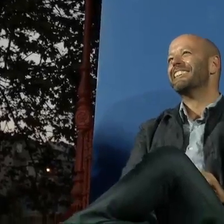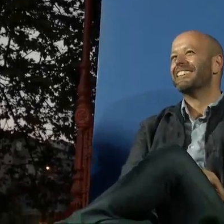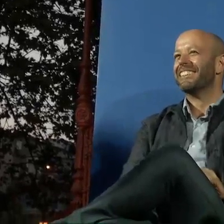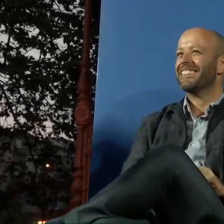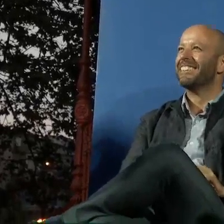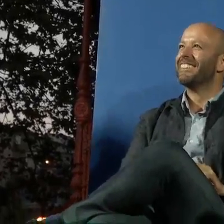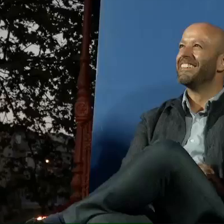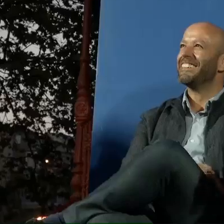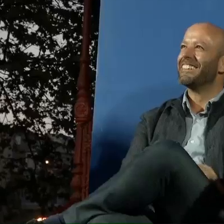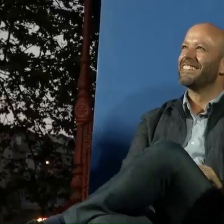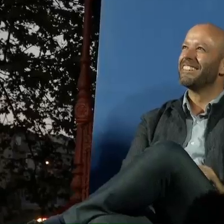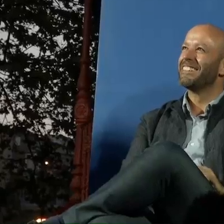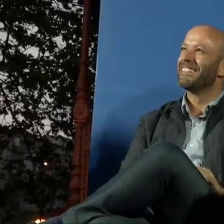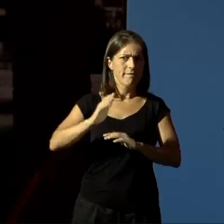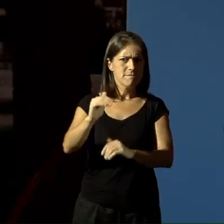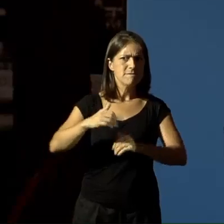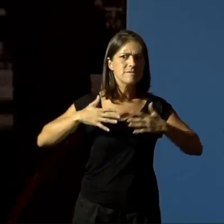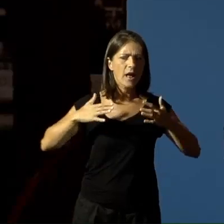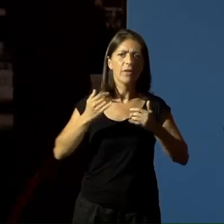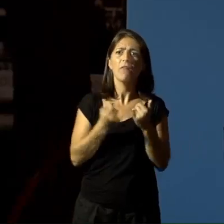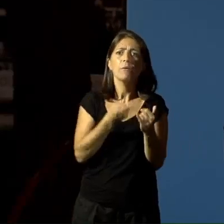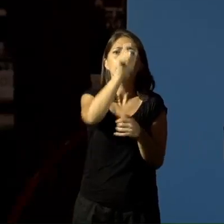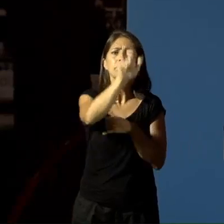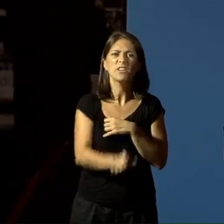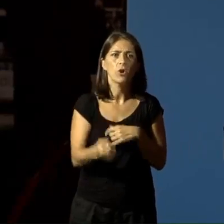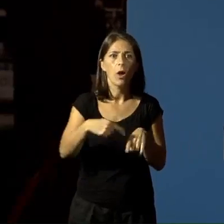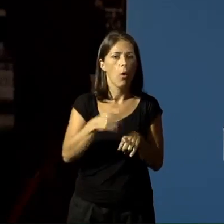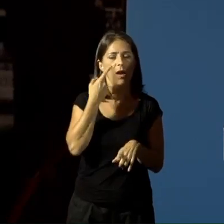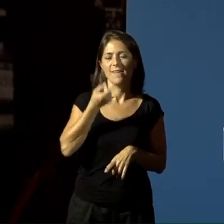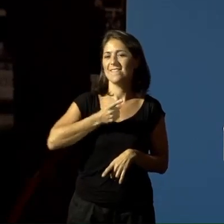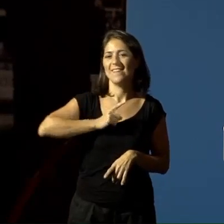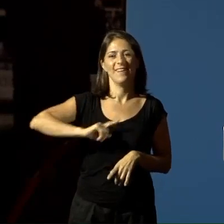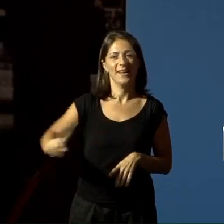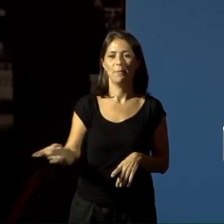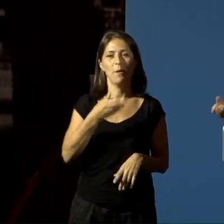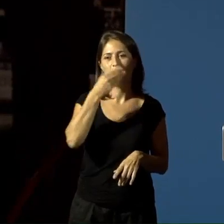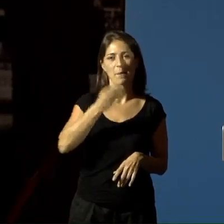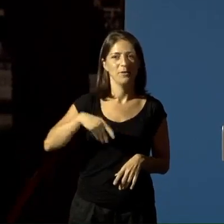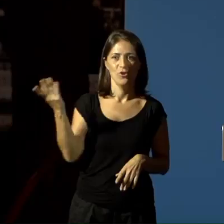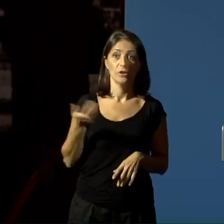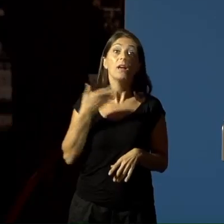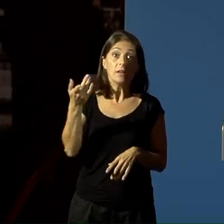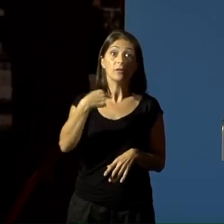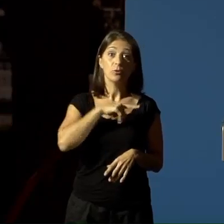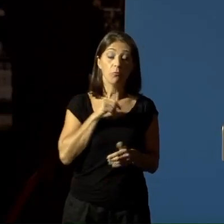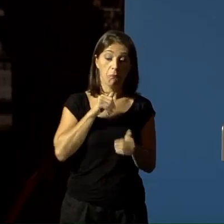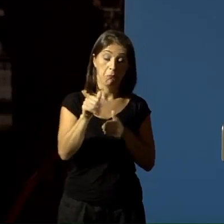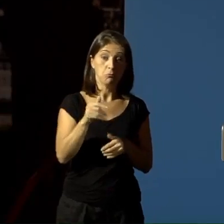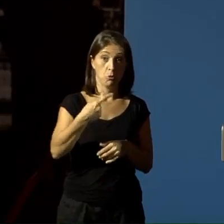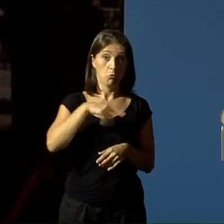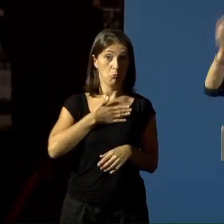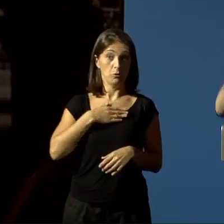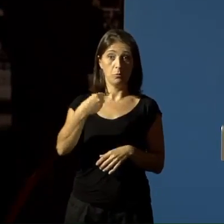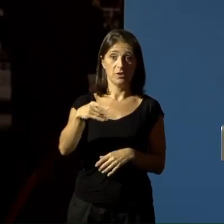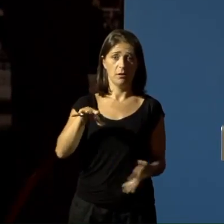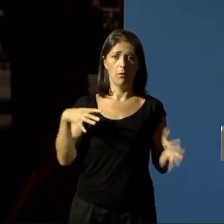Un xuiz con mayúsculas, unha persoa extraordinaria, e vai ser o noso presidente, claro que